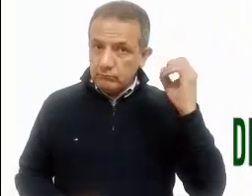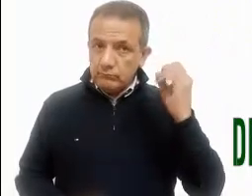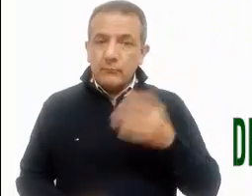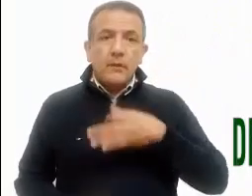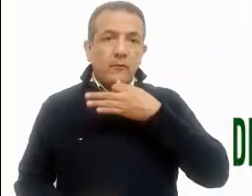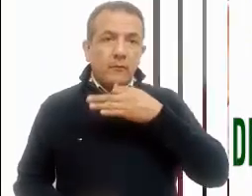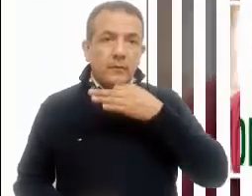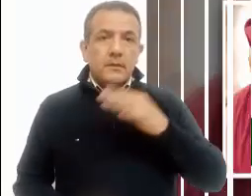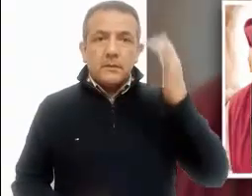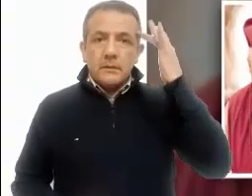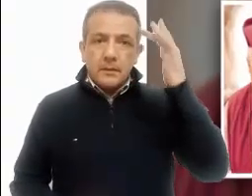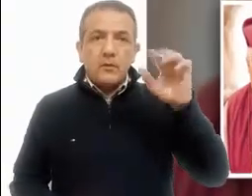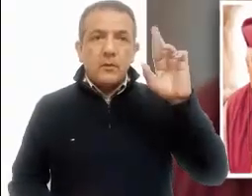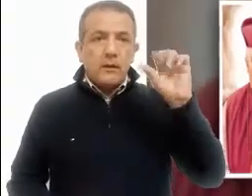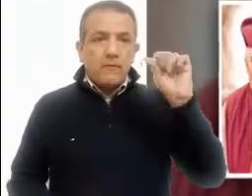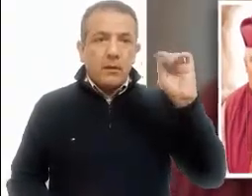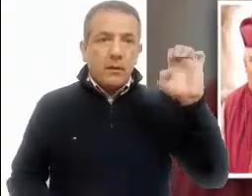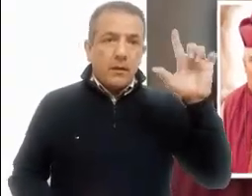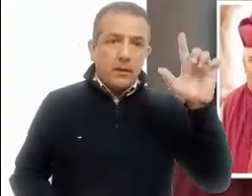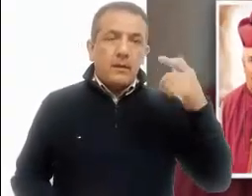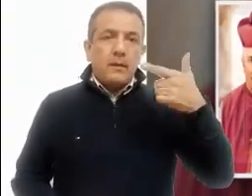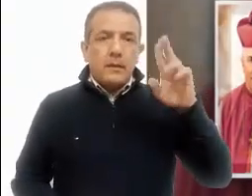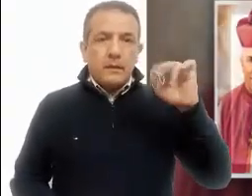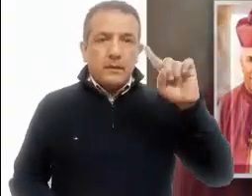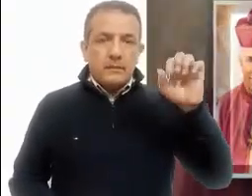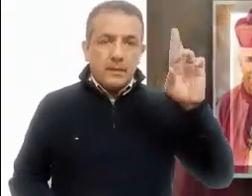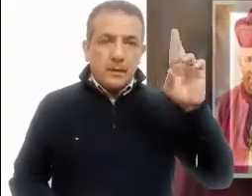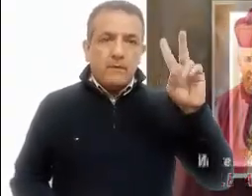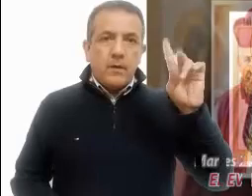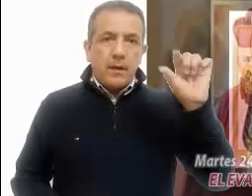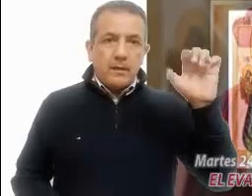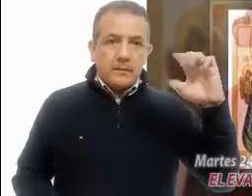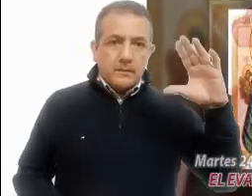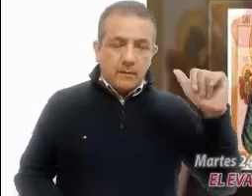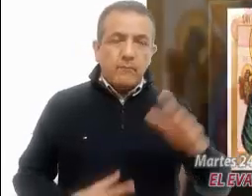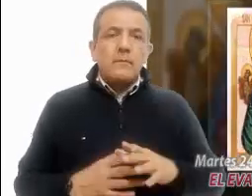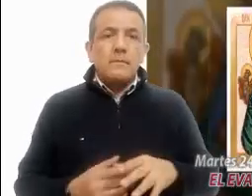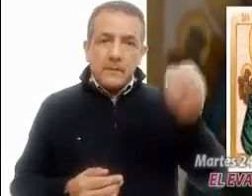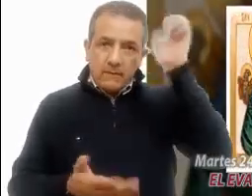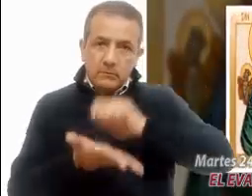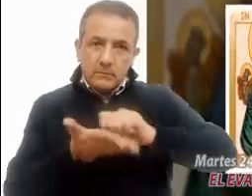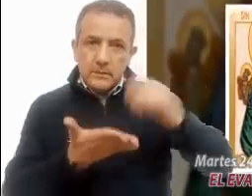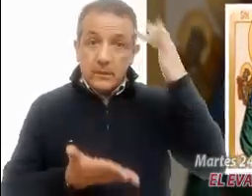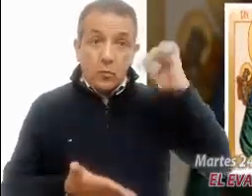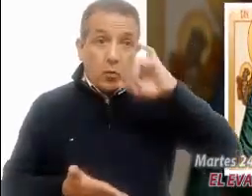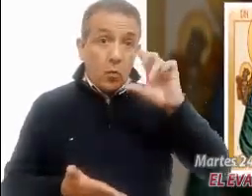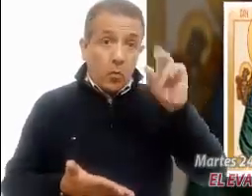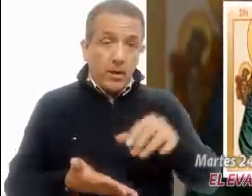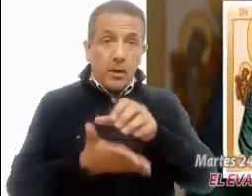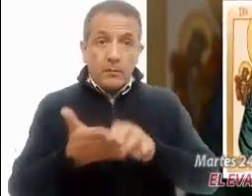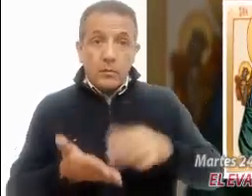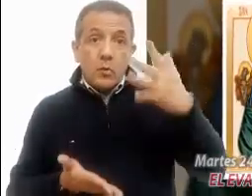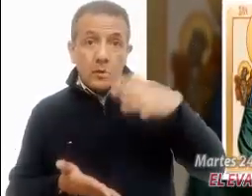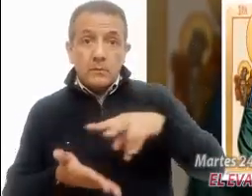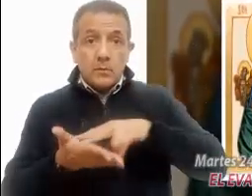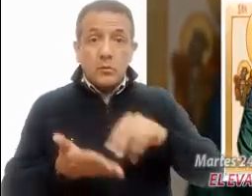Veinticuatro de octubre, San Rafael Guízar y Valencia. Evangelio de San Juan, capítulo 10, versículos del 11